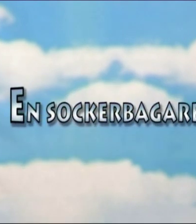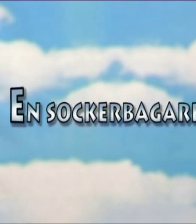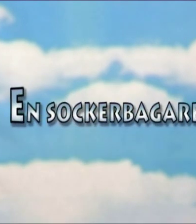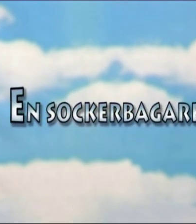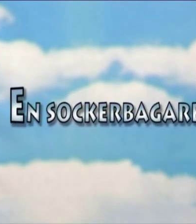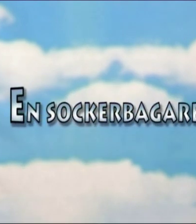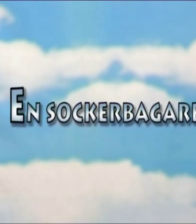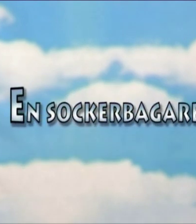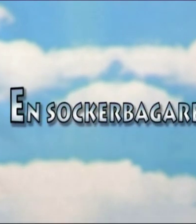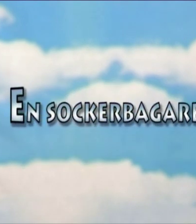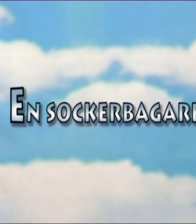En sockerbagare.